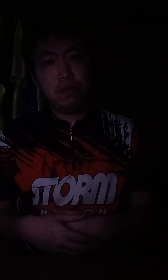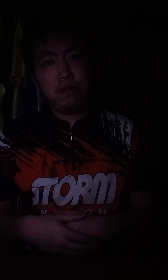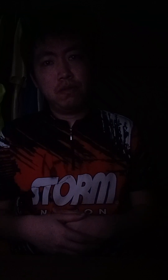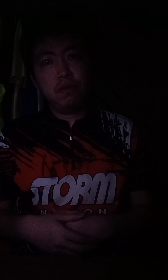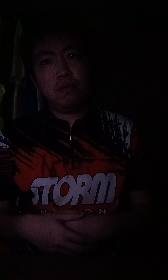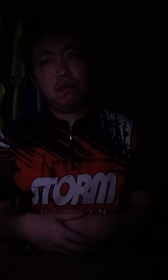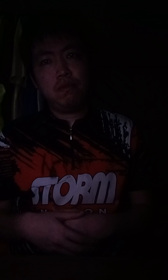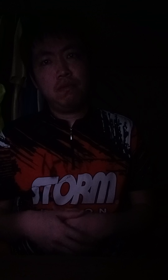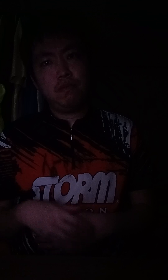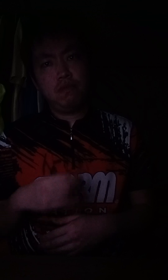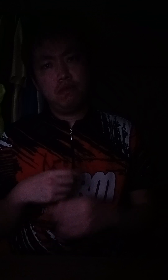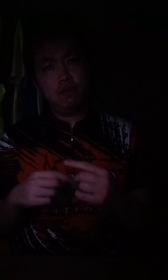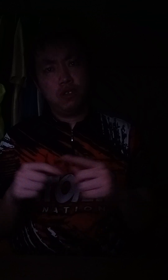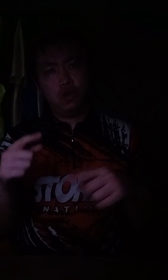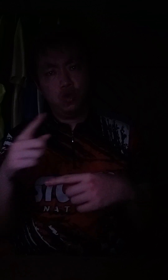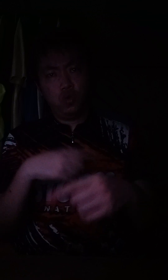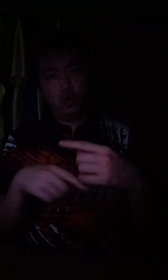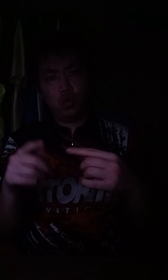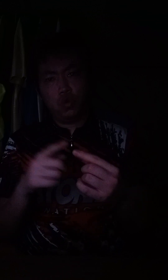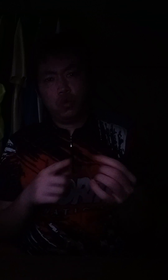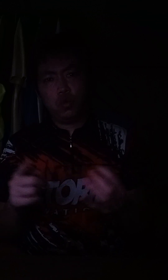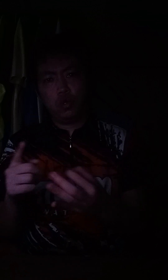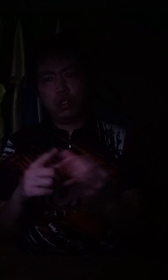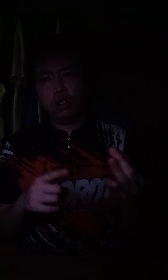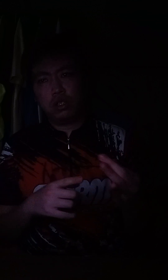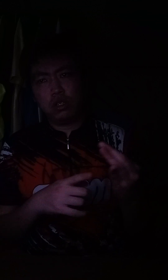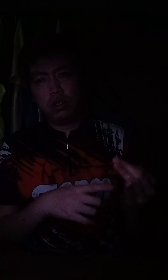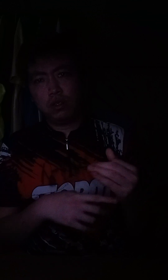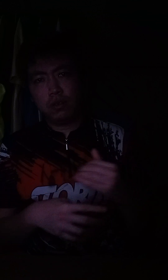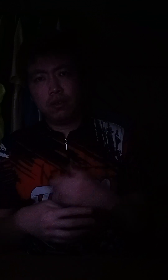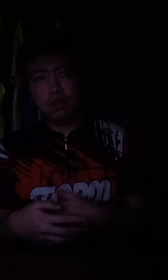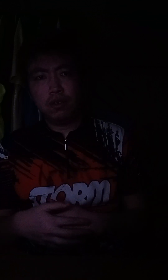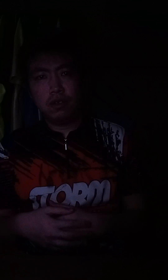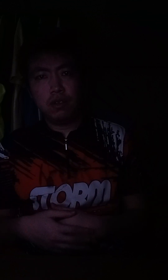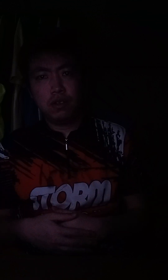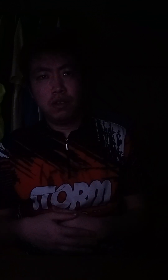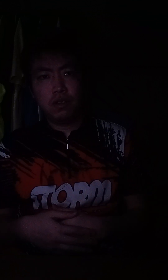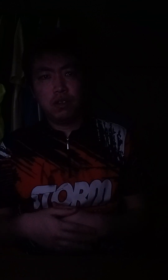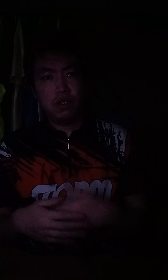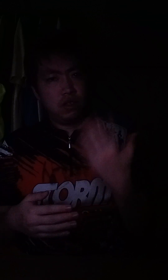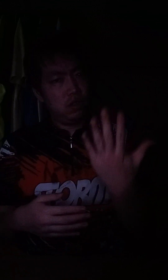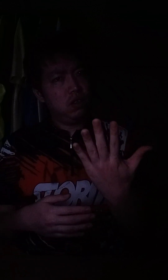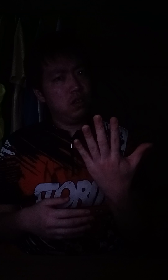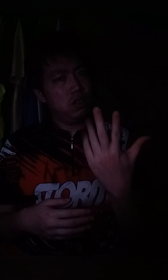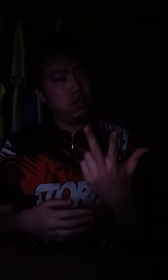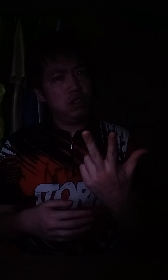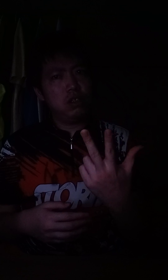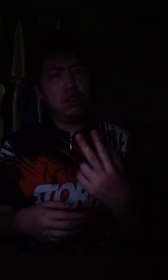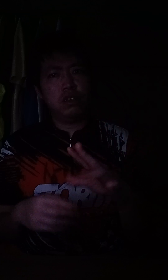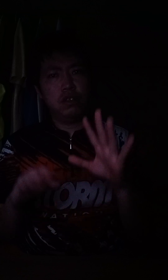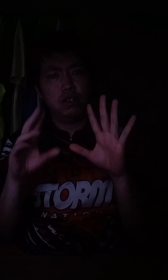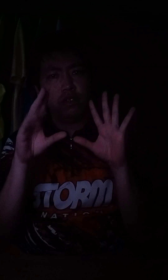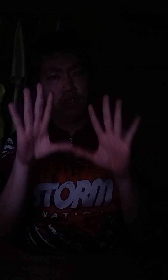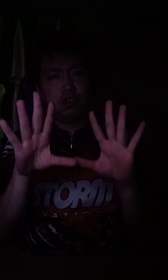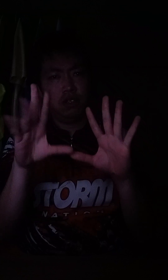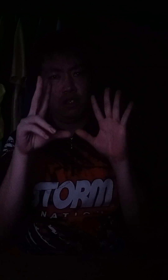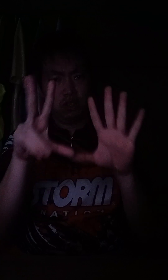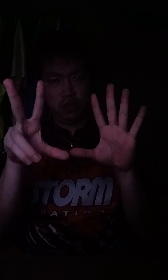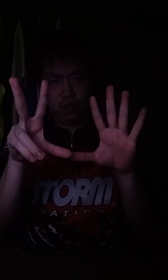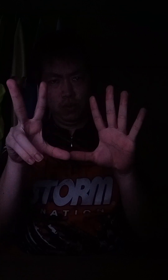아침에 이제 어쩔 때는 교대로 나가요. 5시 반에 나가면